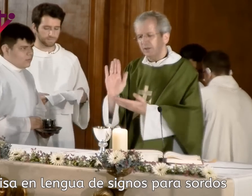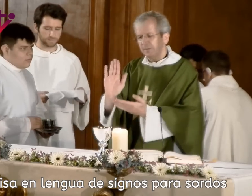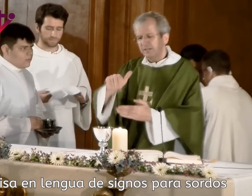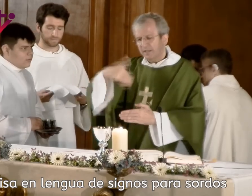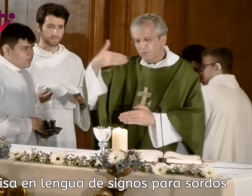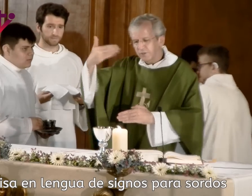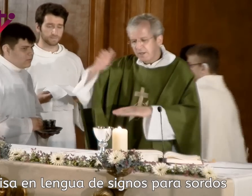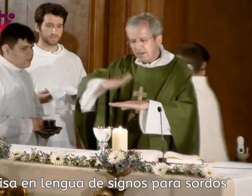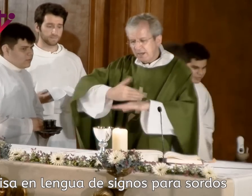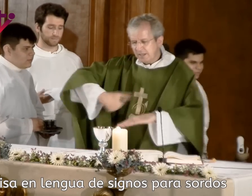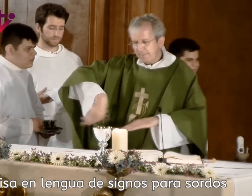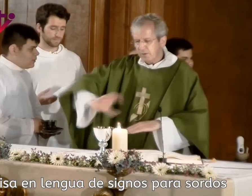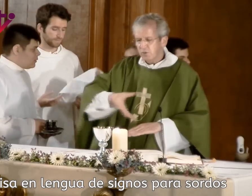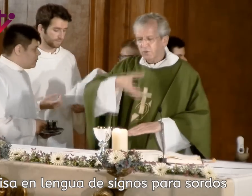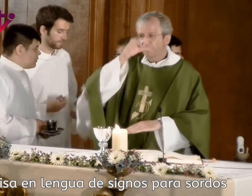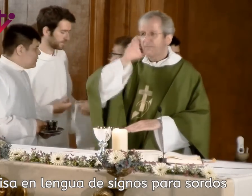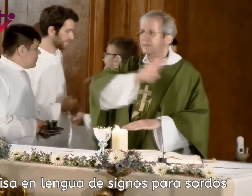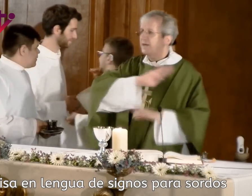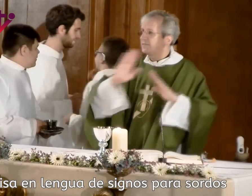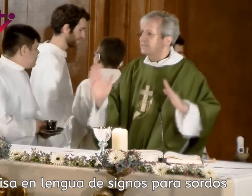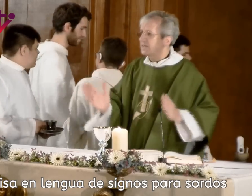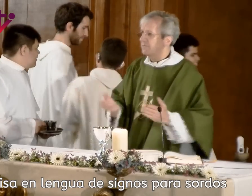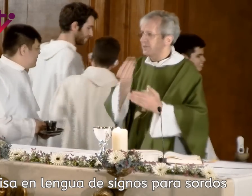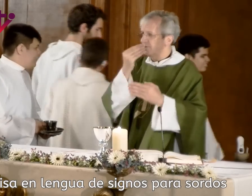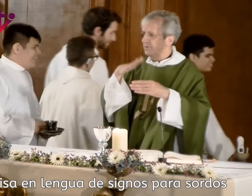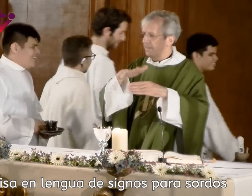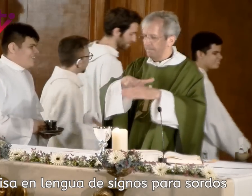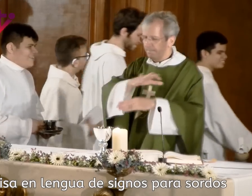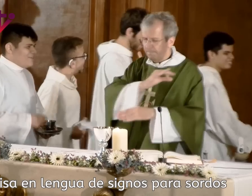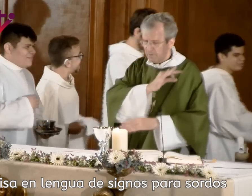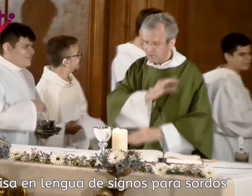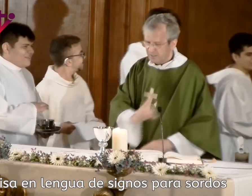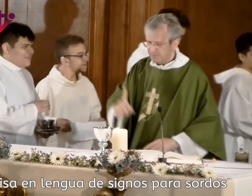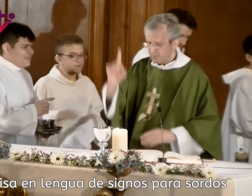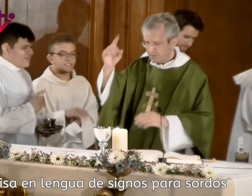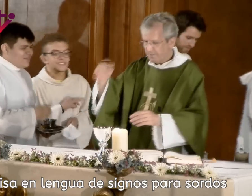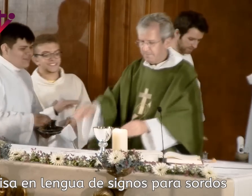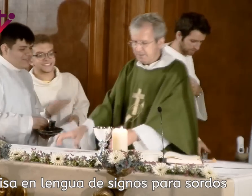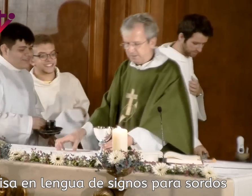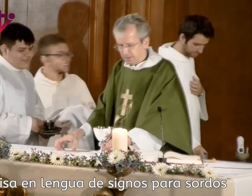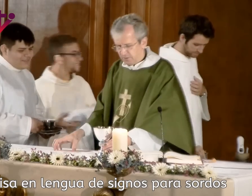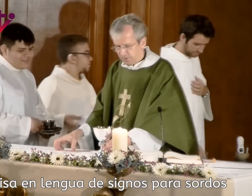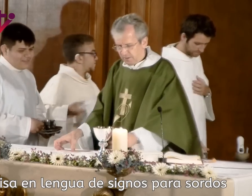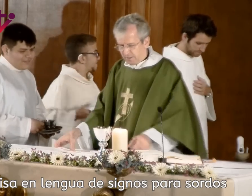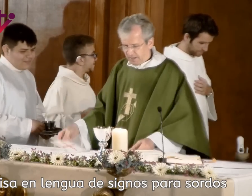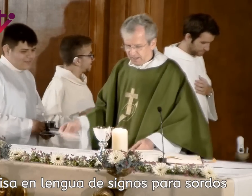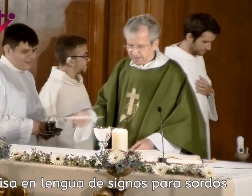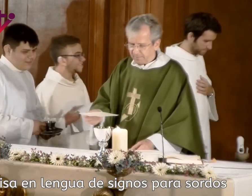te presentamos. Él será para nosotros bebida de salvación. Bendito seas por siempre, Señor. Acepta,